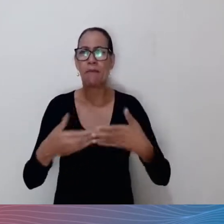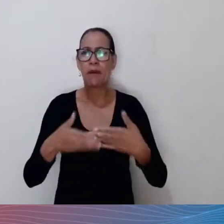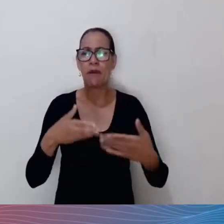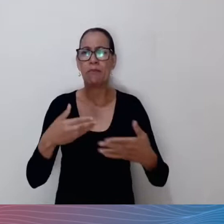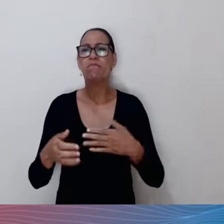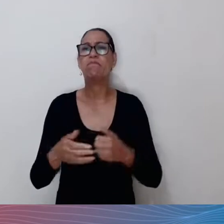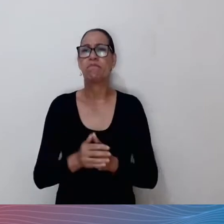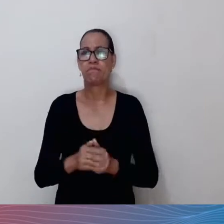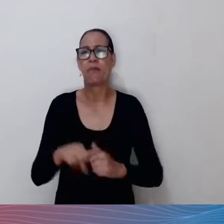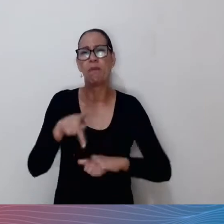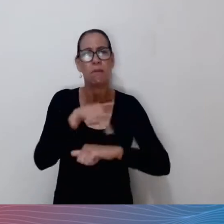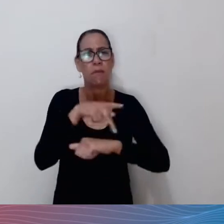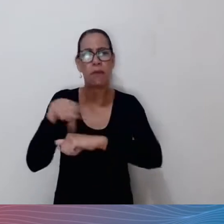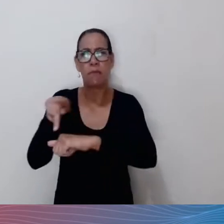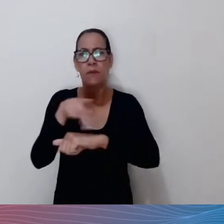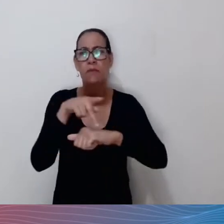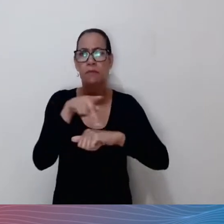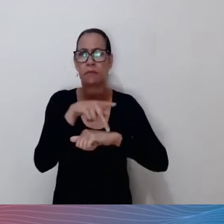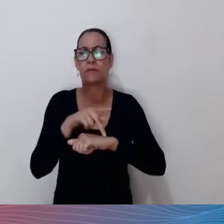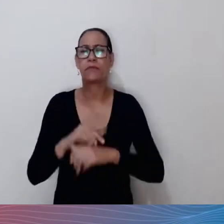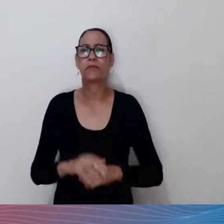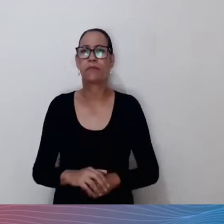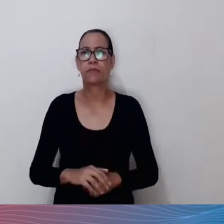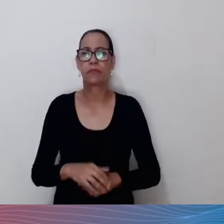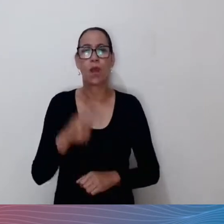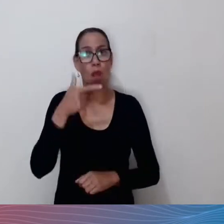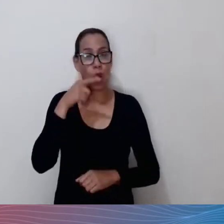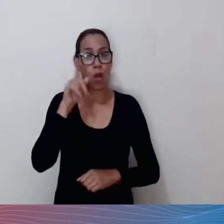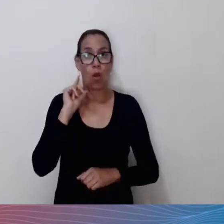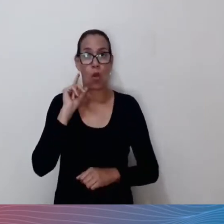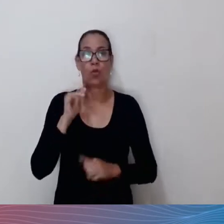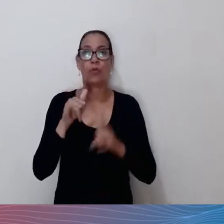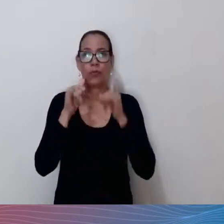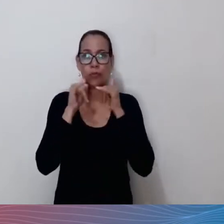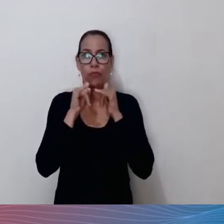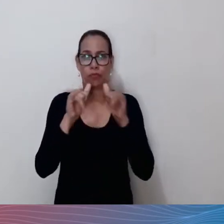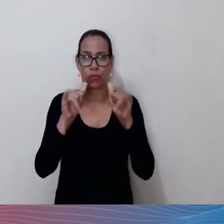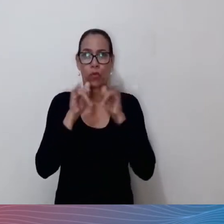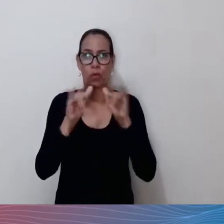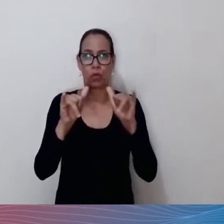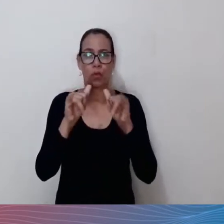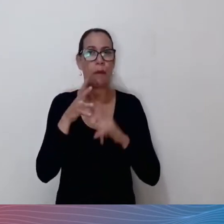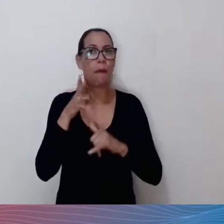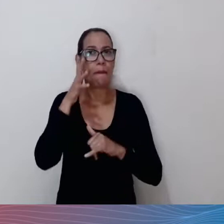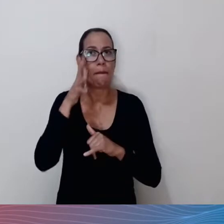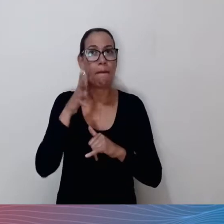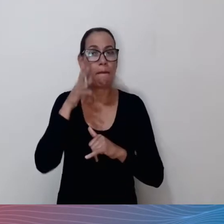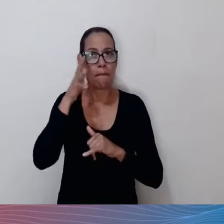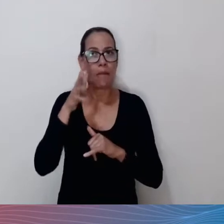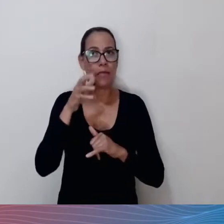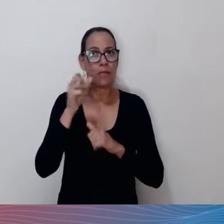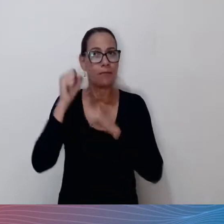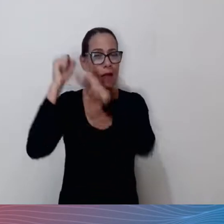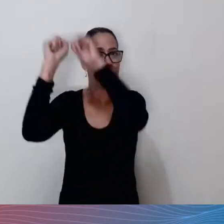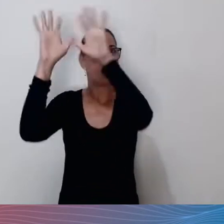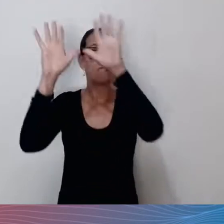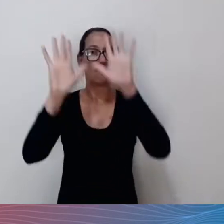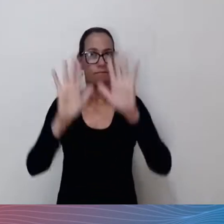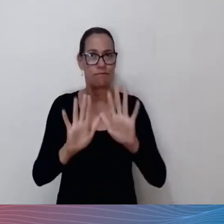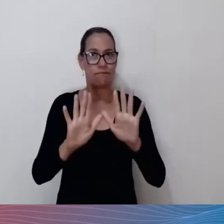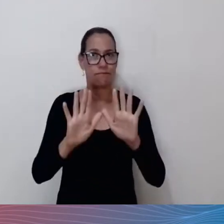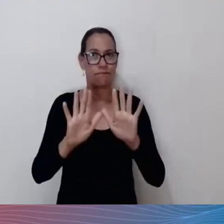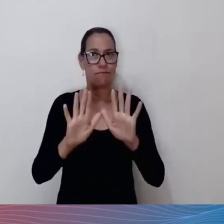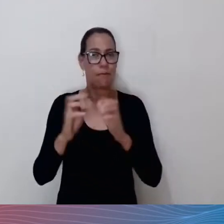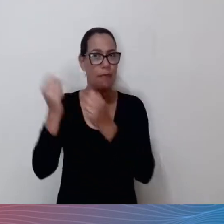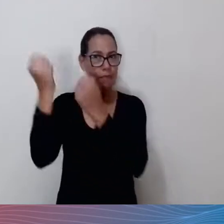Ontem nós falamos, eu fiz questão de falar uma mensagem sobre a graça. Como a mensagem de ontem não será